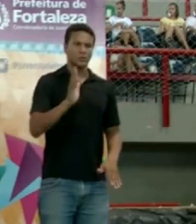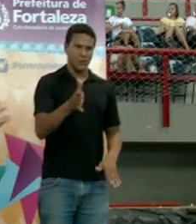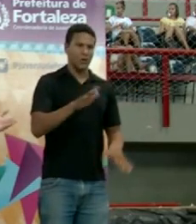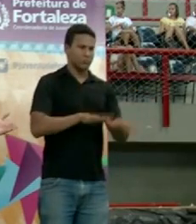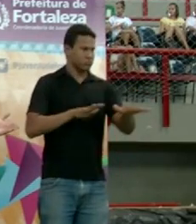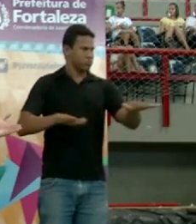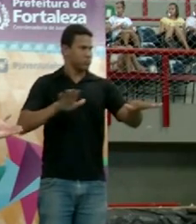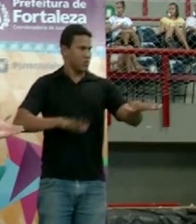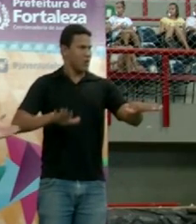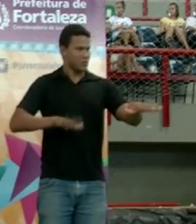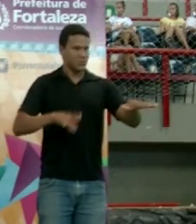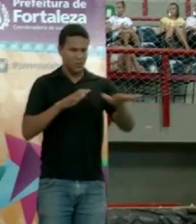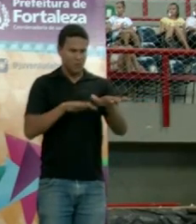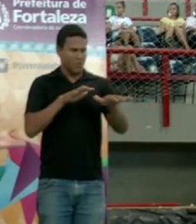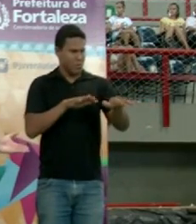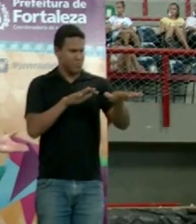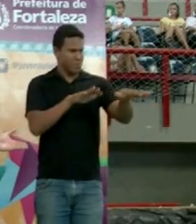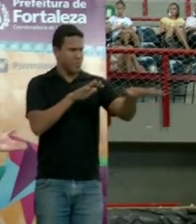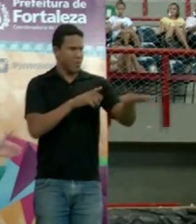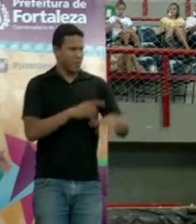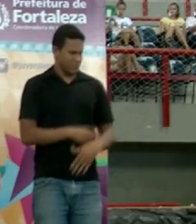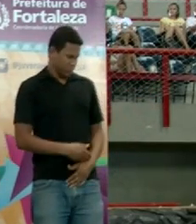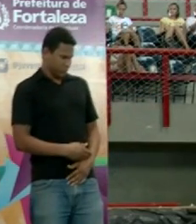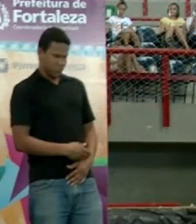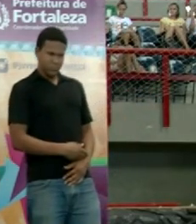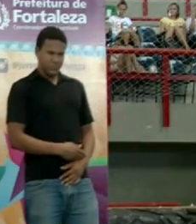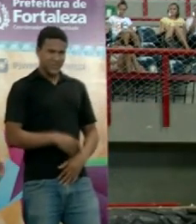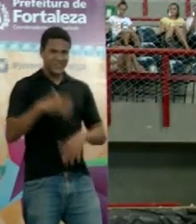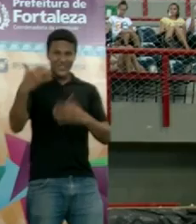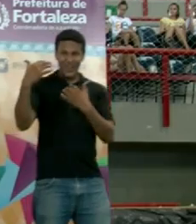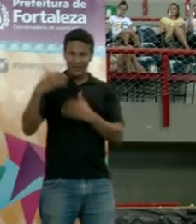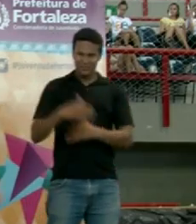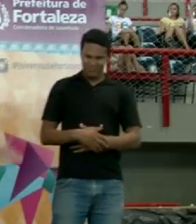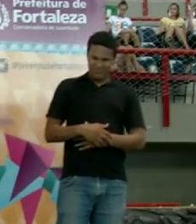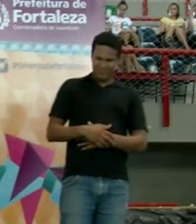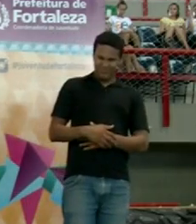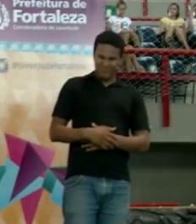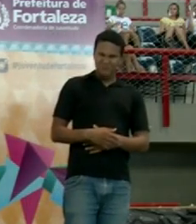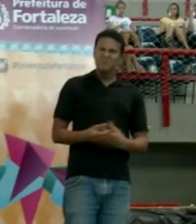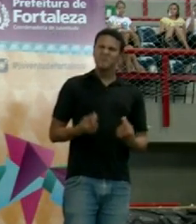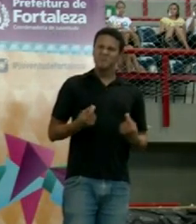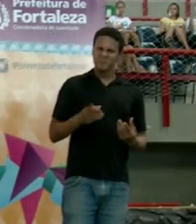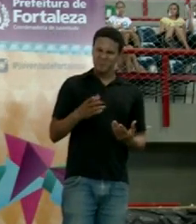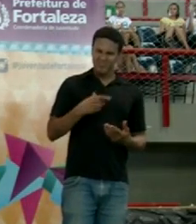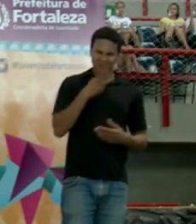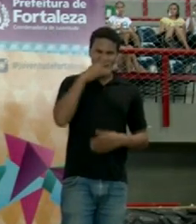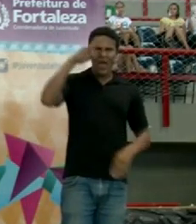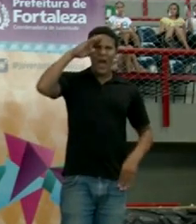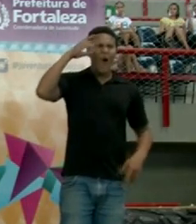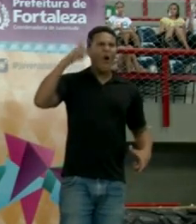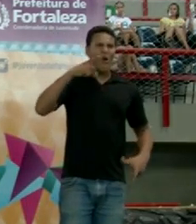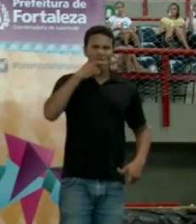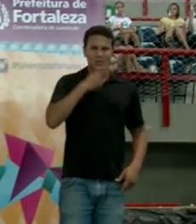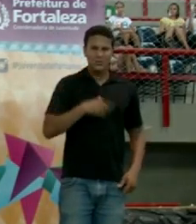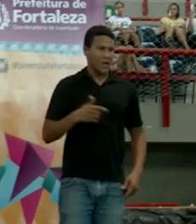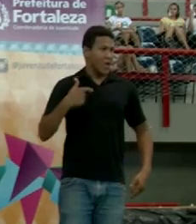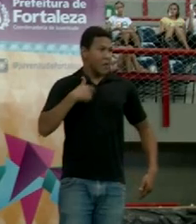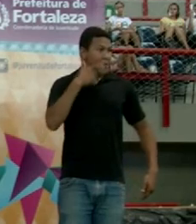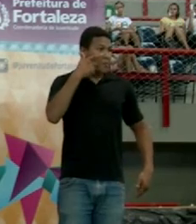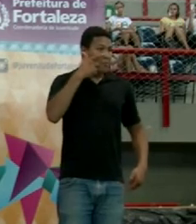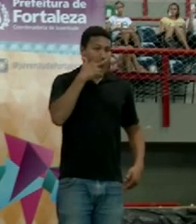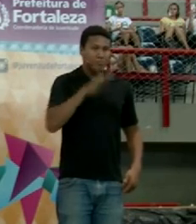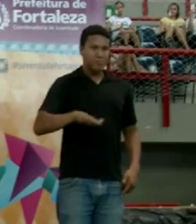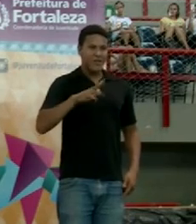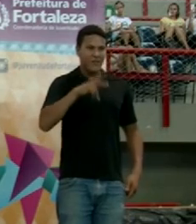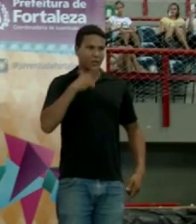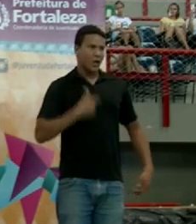árabes fizeram, foi se assustar. Cadê o exército? Os meninos, é nós, é nós. A fama de peia, tá certo?